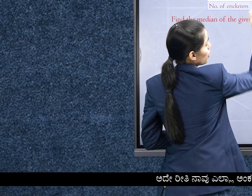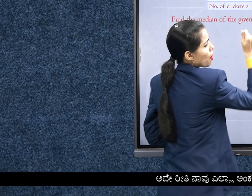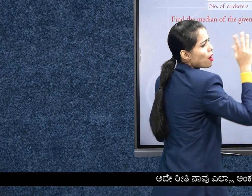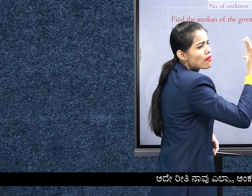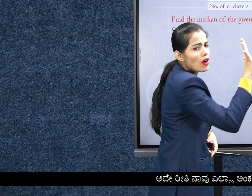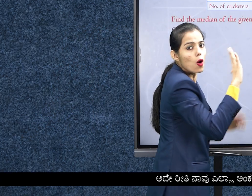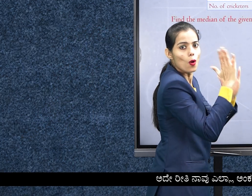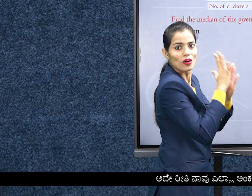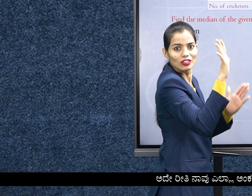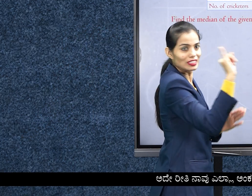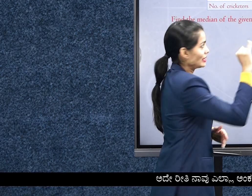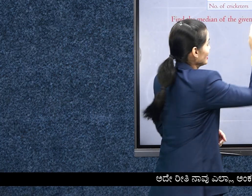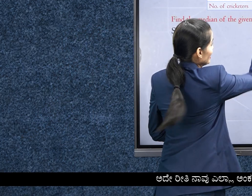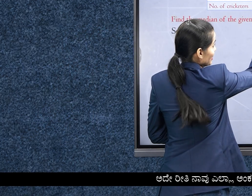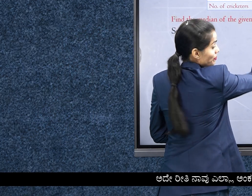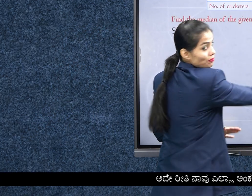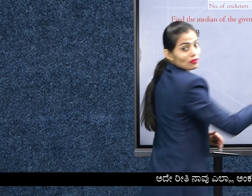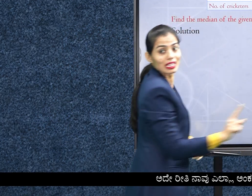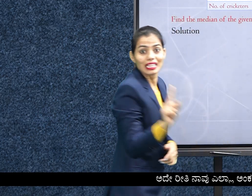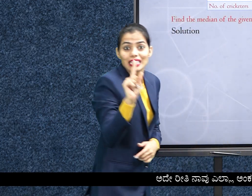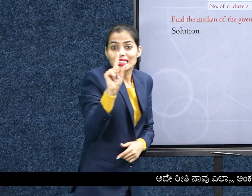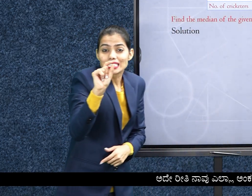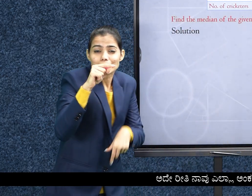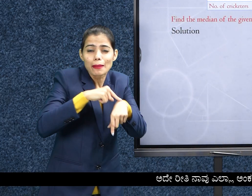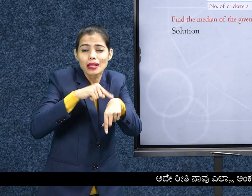ಎಲ್ಲಾ ಅಂಕಗಳಿಗೆ ಬರೆಯಬೇಕು.